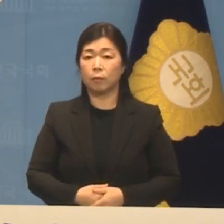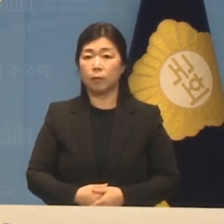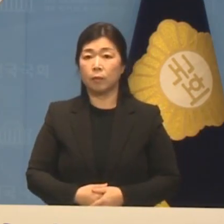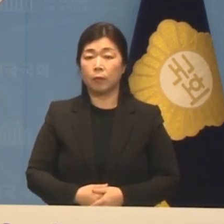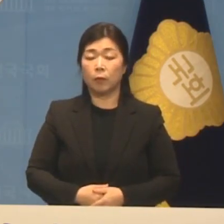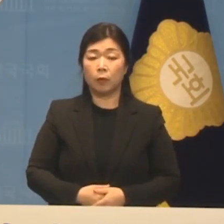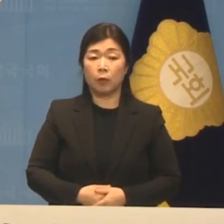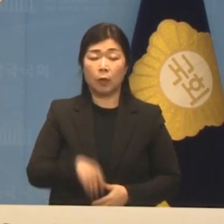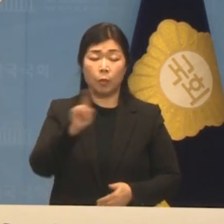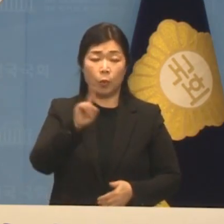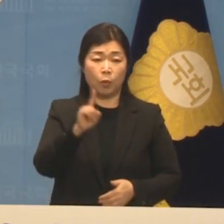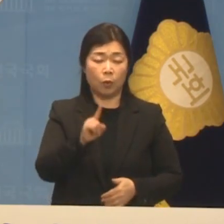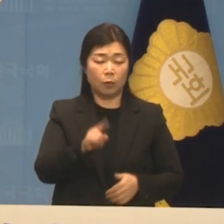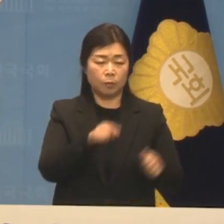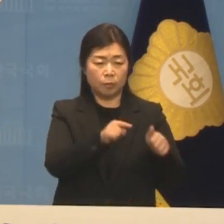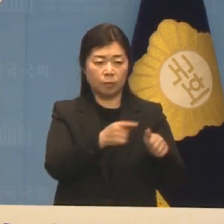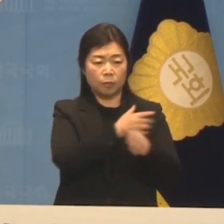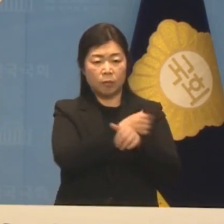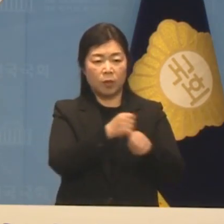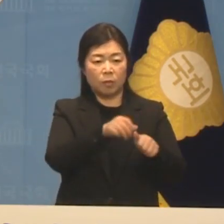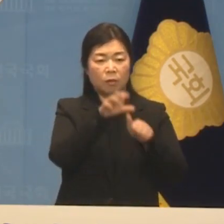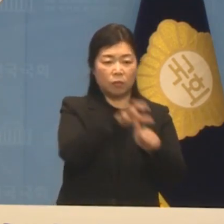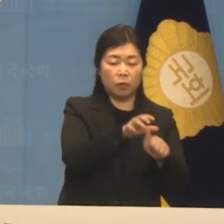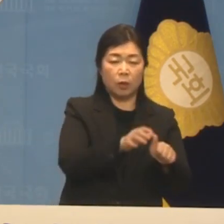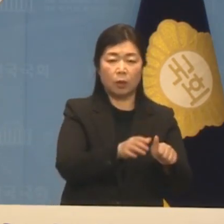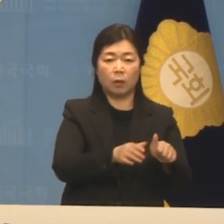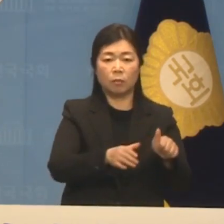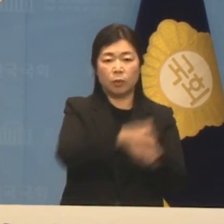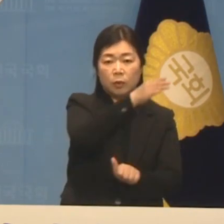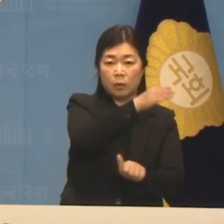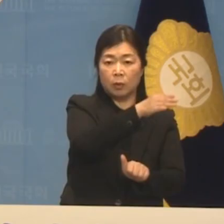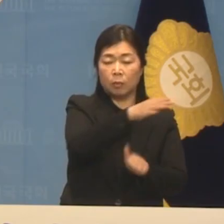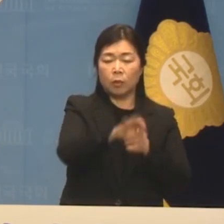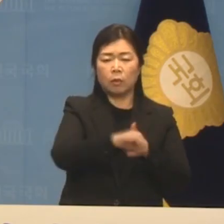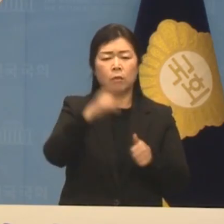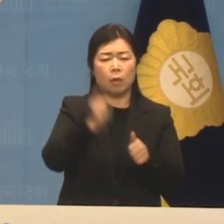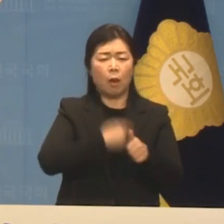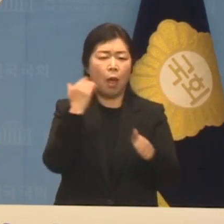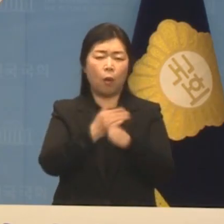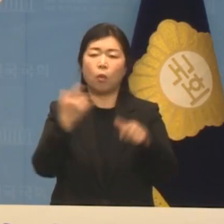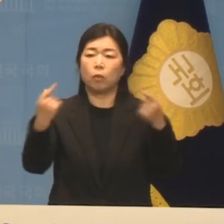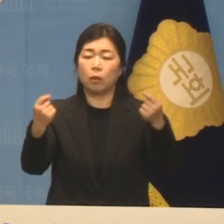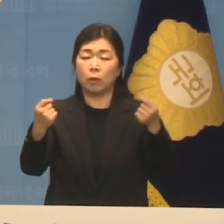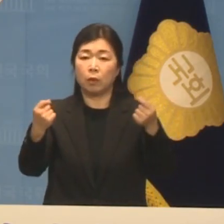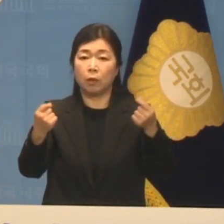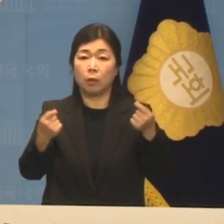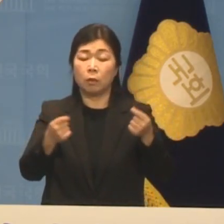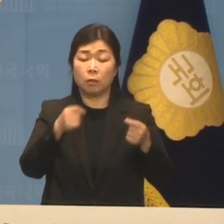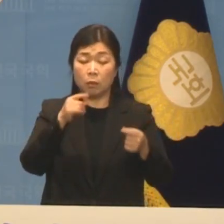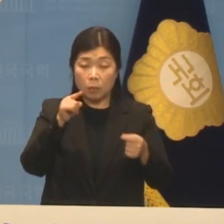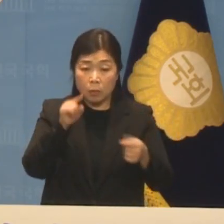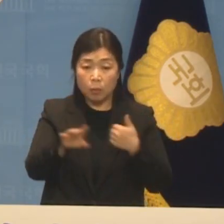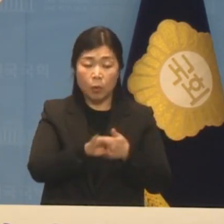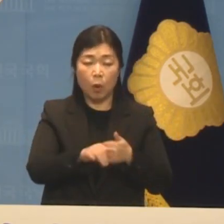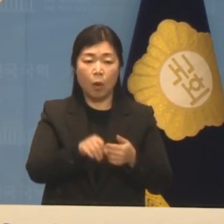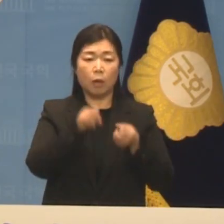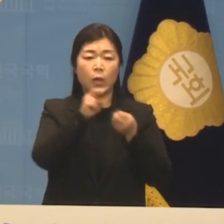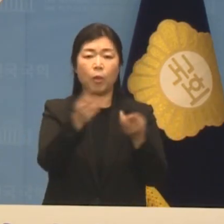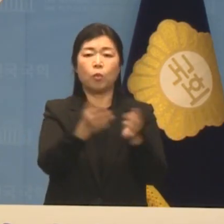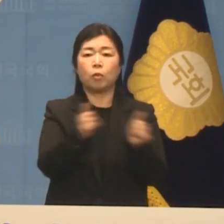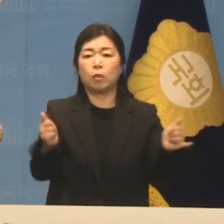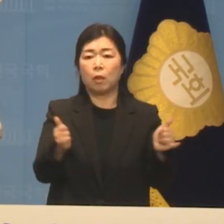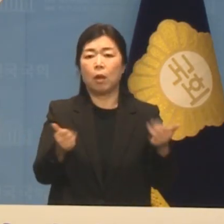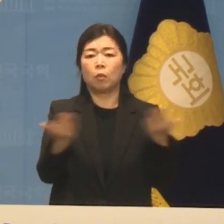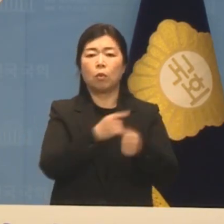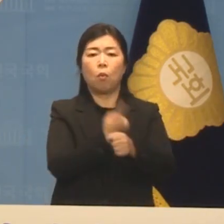이 조항은 클렌징, 입차 제한 등 쿠팡이 상시 해고제도를 통해 택배 노동자들의 노동상권을 박탈하고 택배